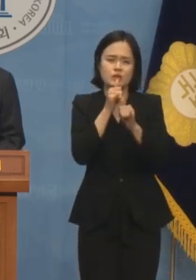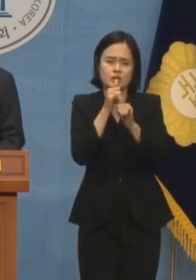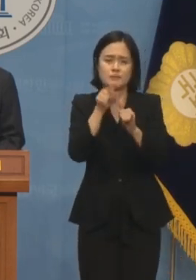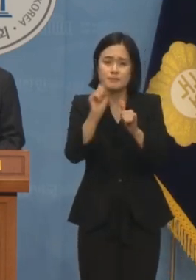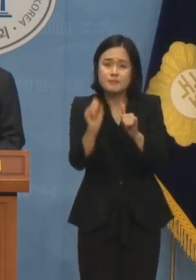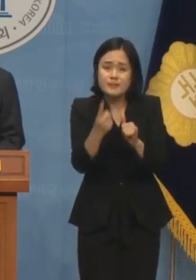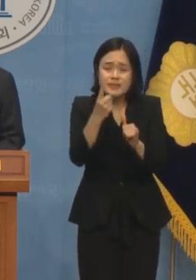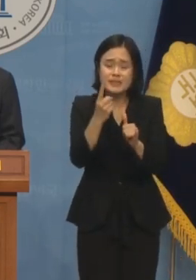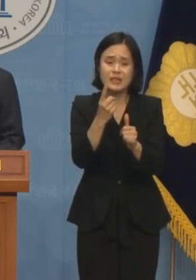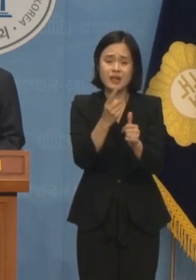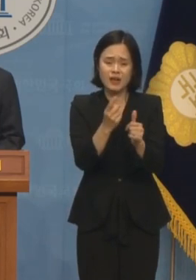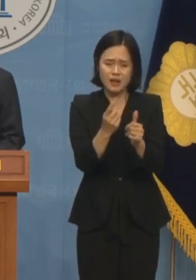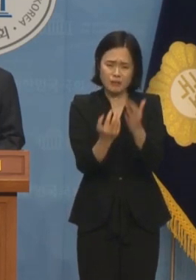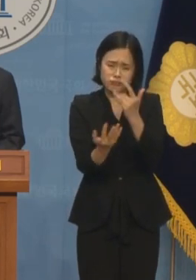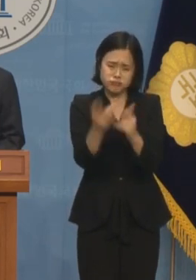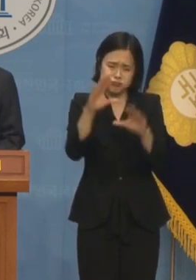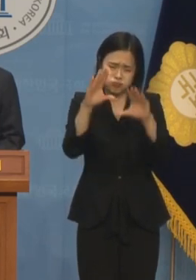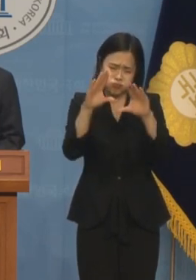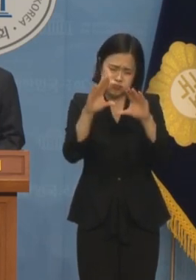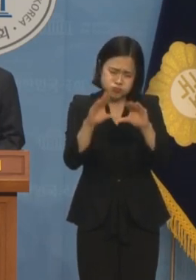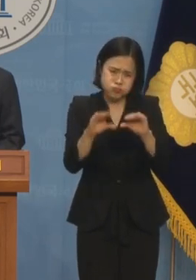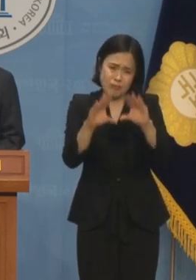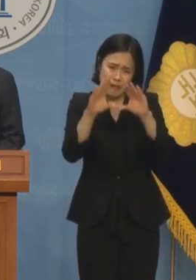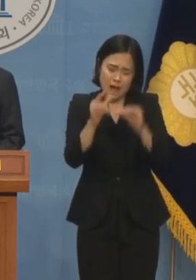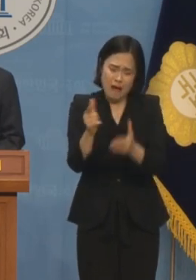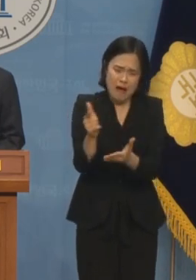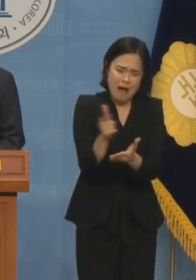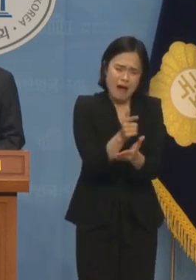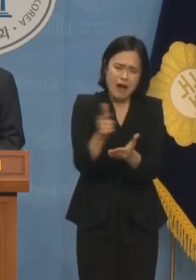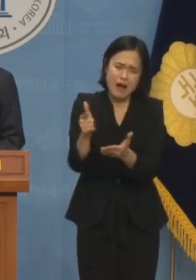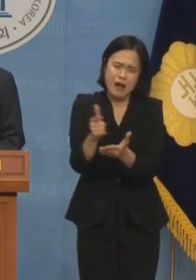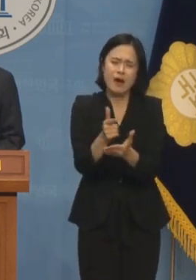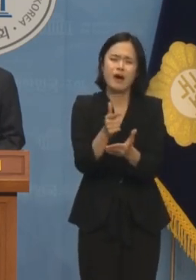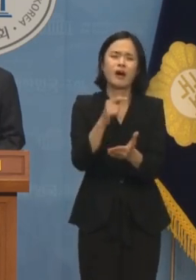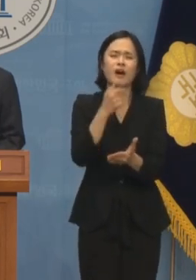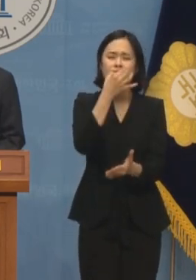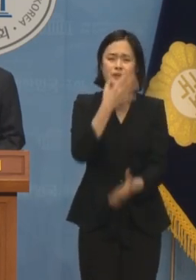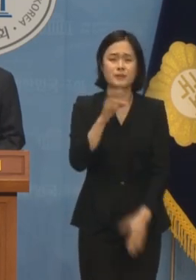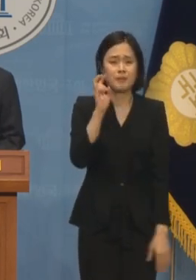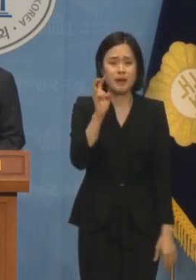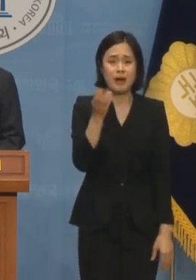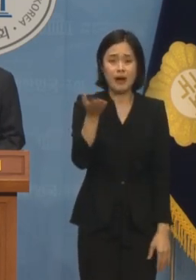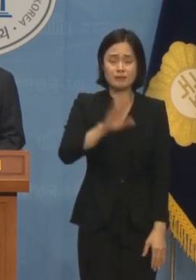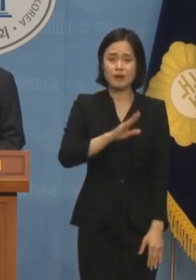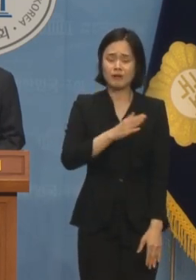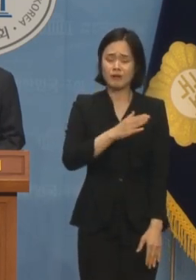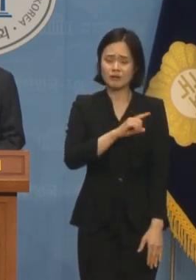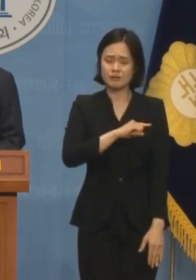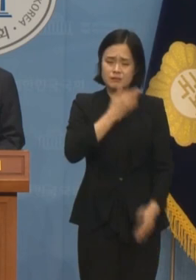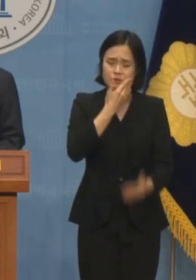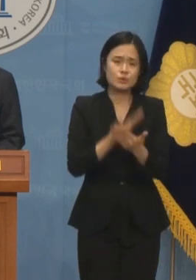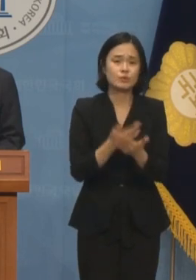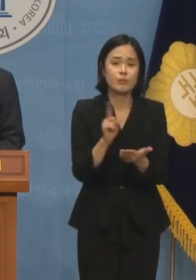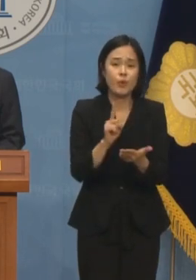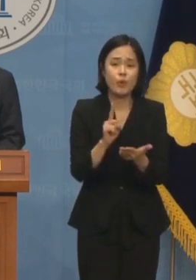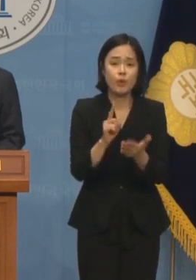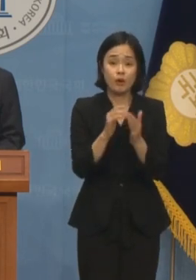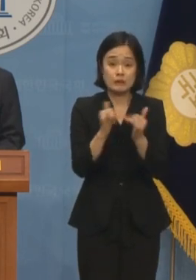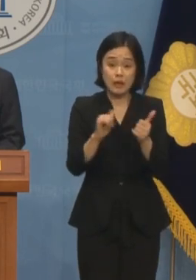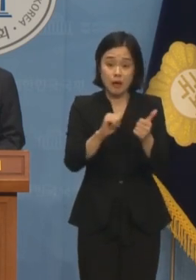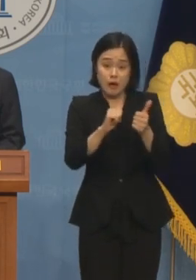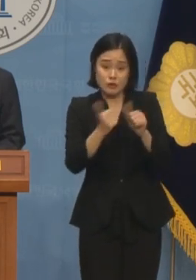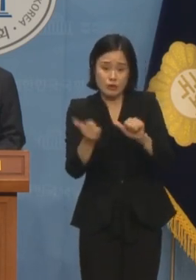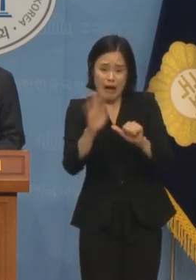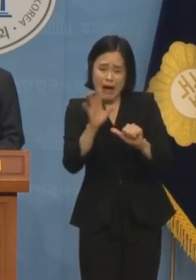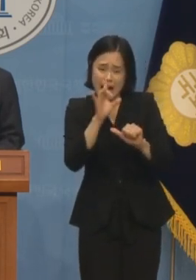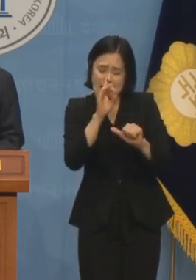어려움이 클 것입니다. 그럼에도 가장 중요한 것은 인명피해를 최소화하는 것입니다.